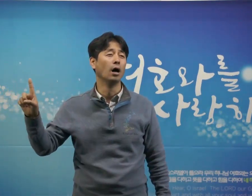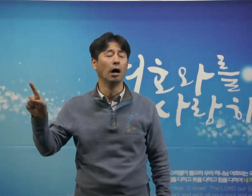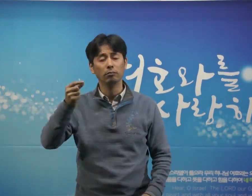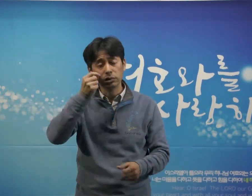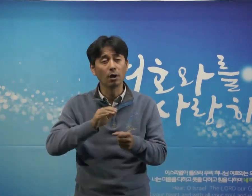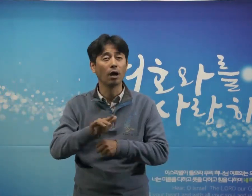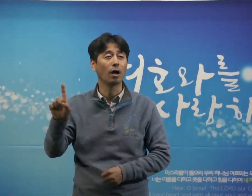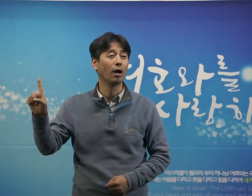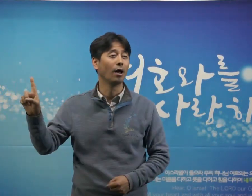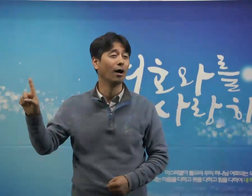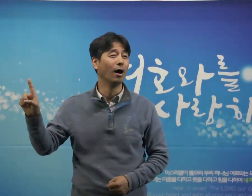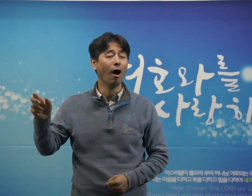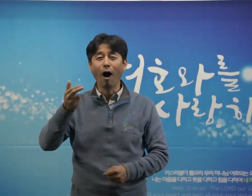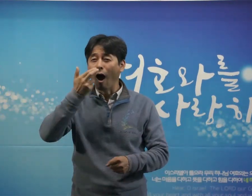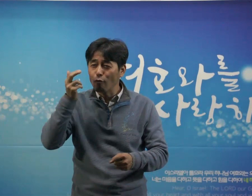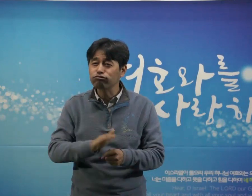그 장애를